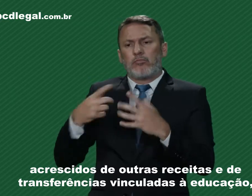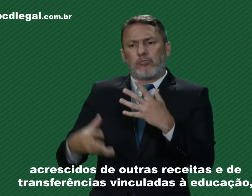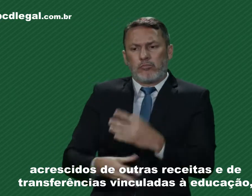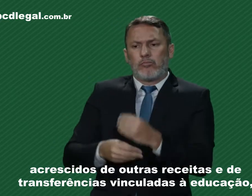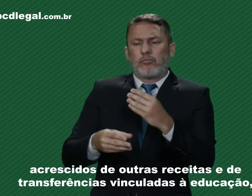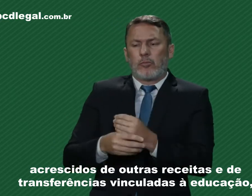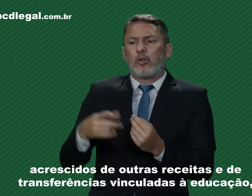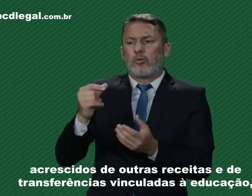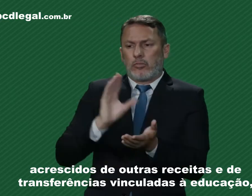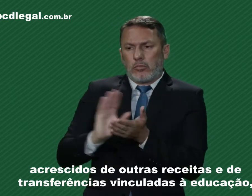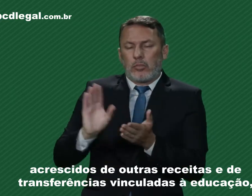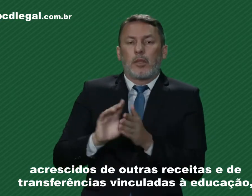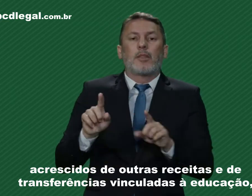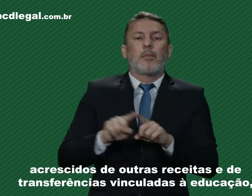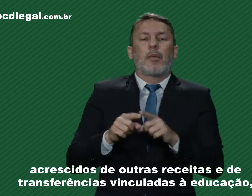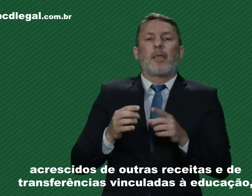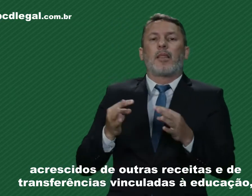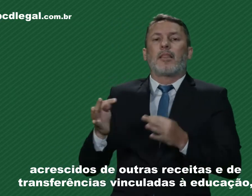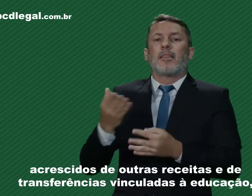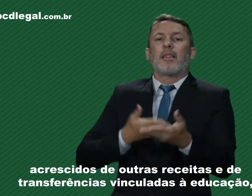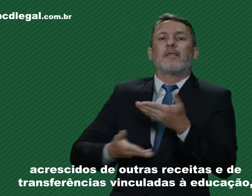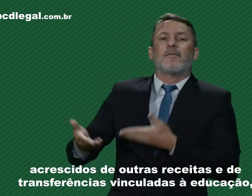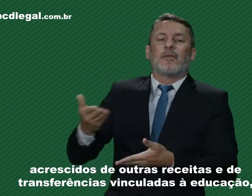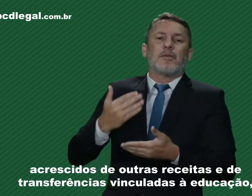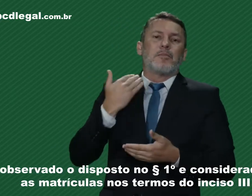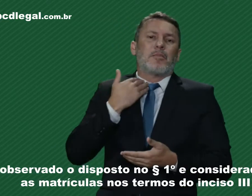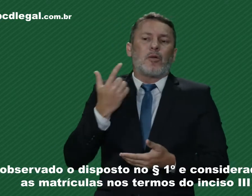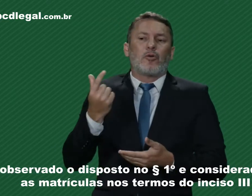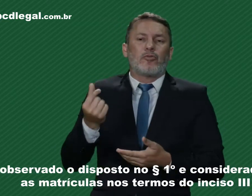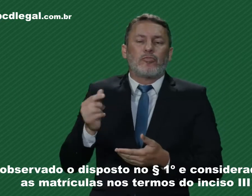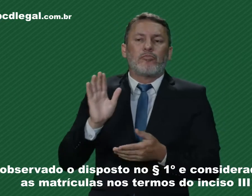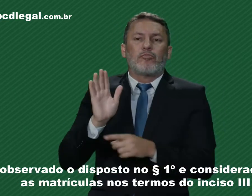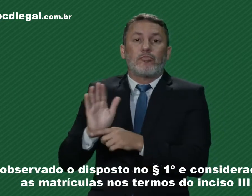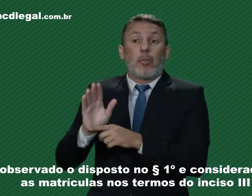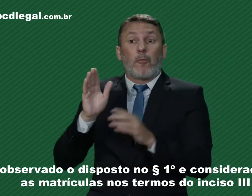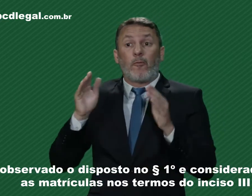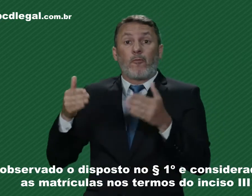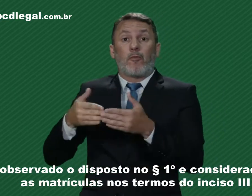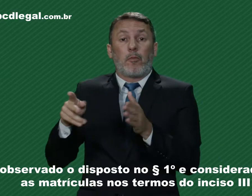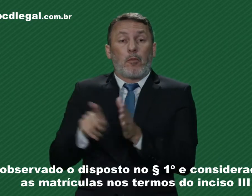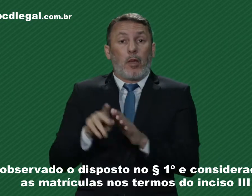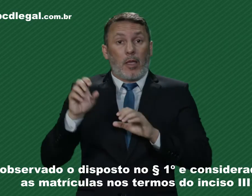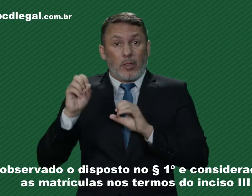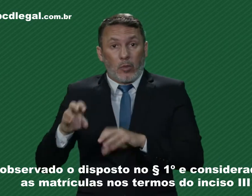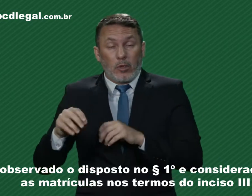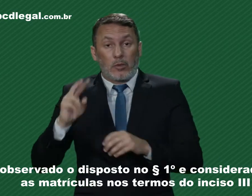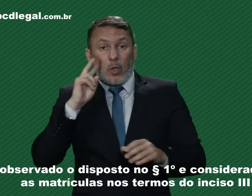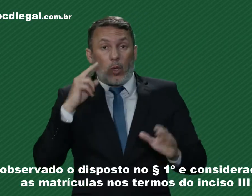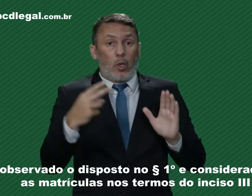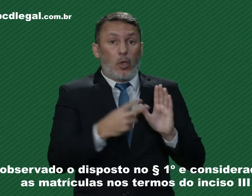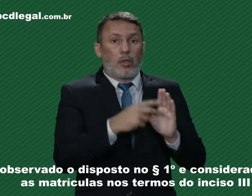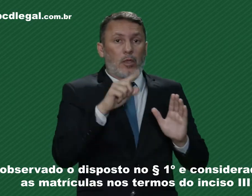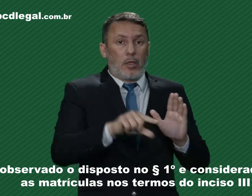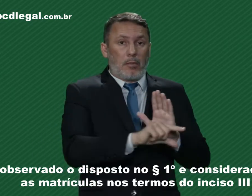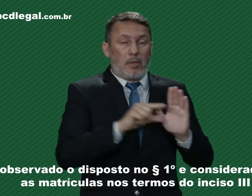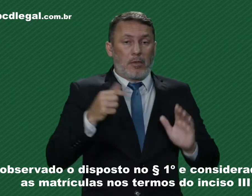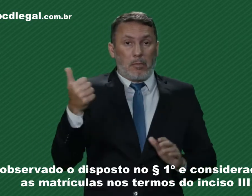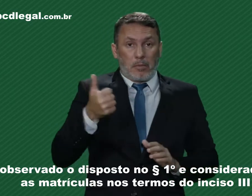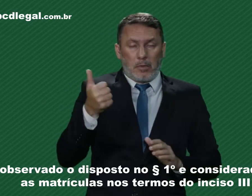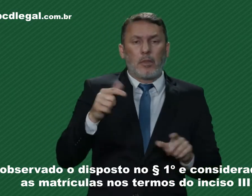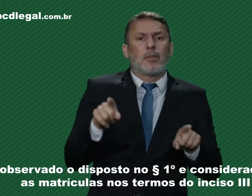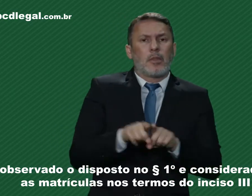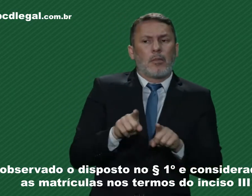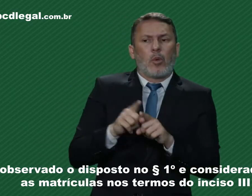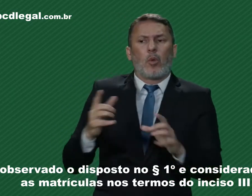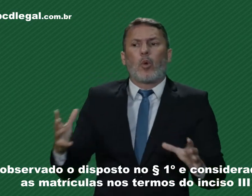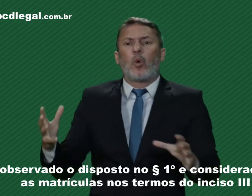receitas e de transferências vinculadas à educação, observando o disposto no parágrafo 1º e consideradas